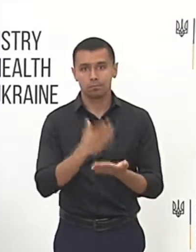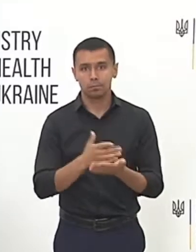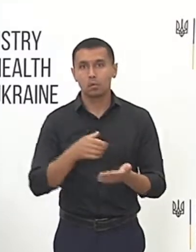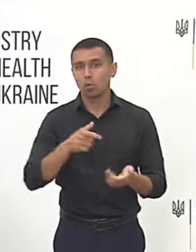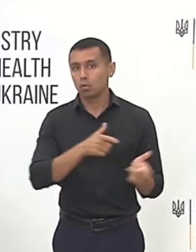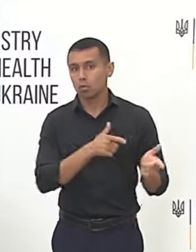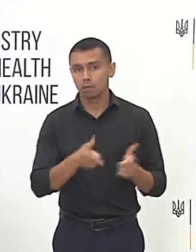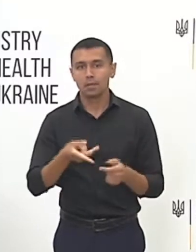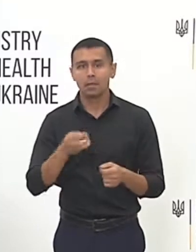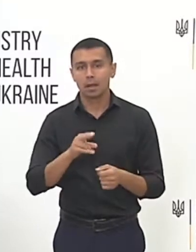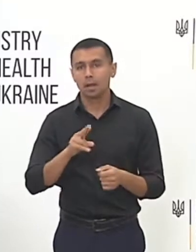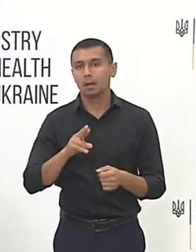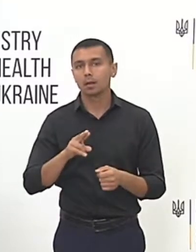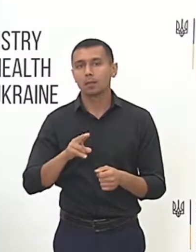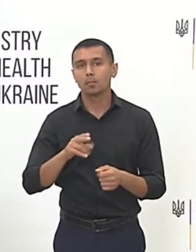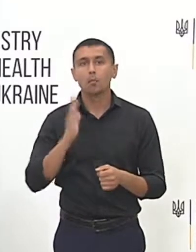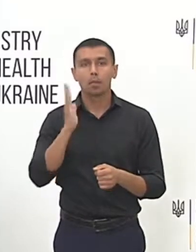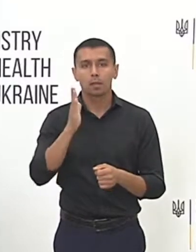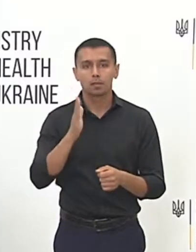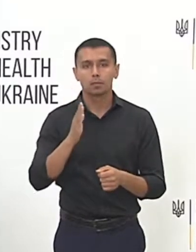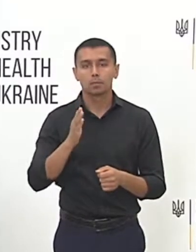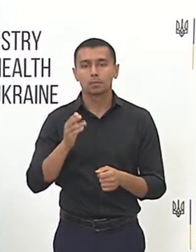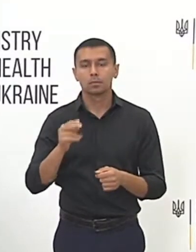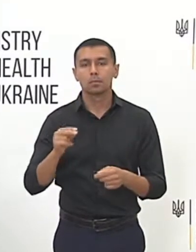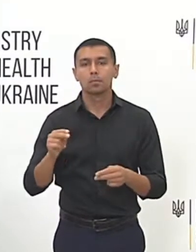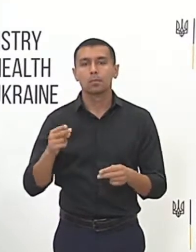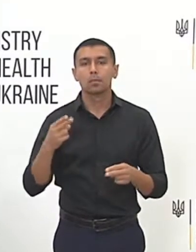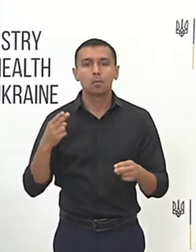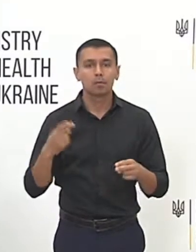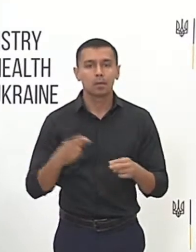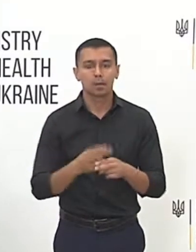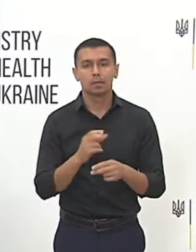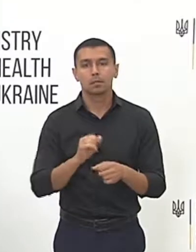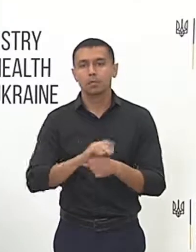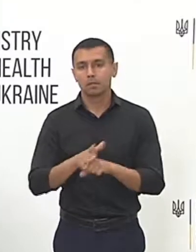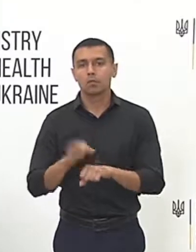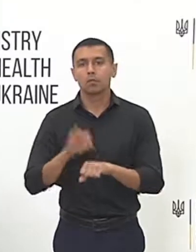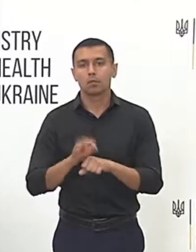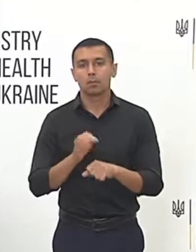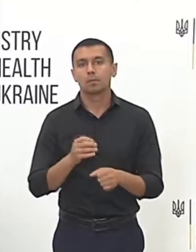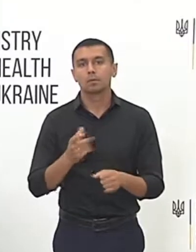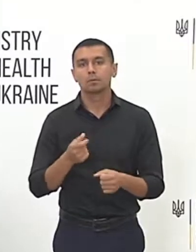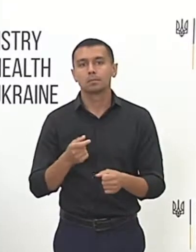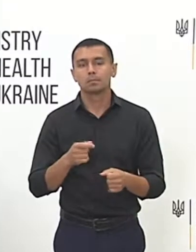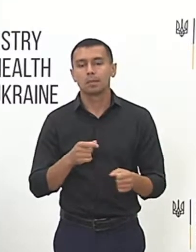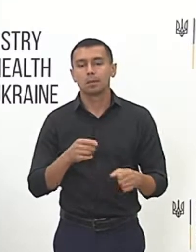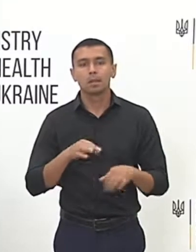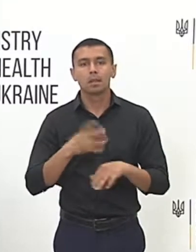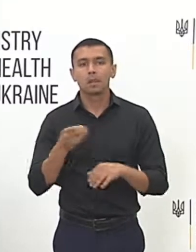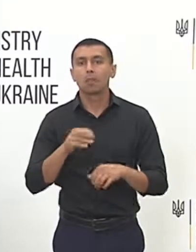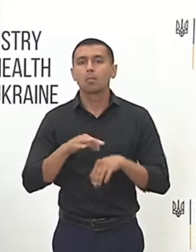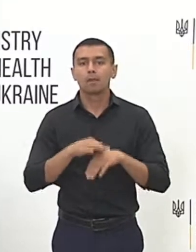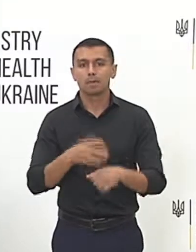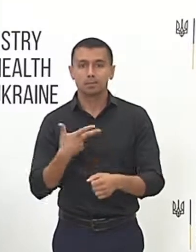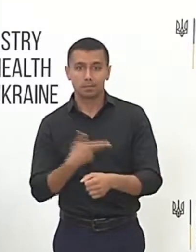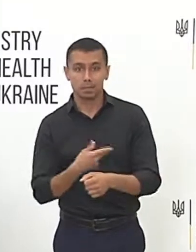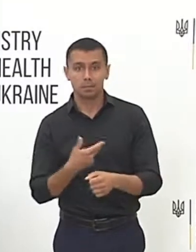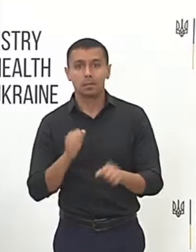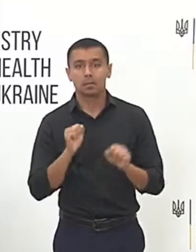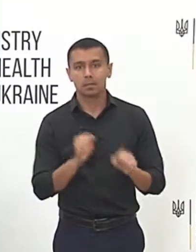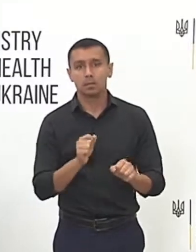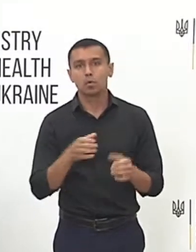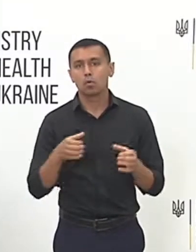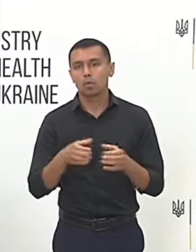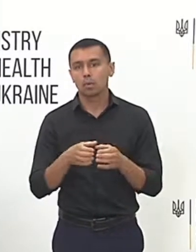реєстрації для подальшої профілактики коронавірусної хвороби шляхом проведення щеплень людям з групи ризику